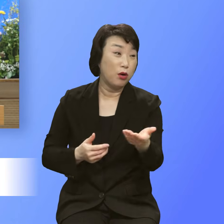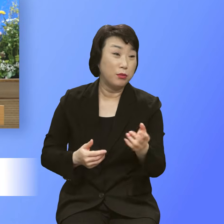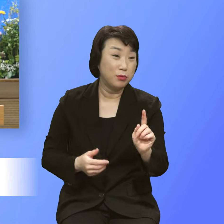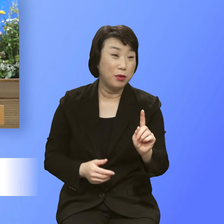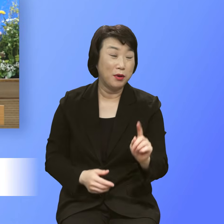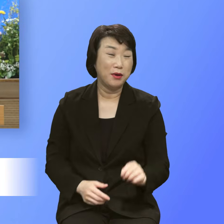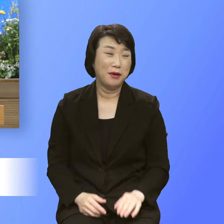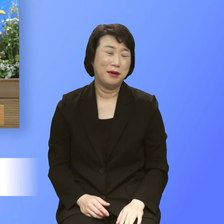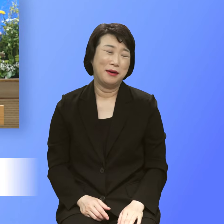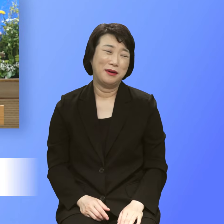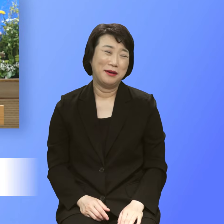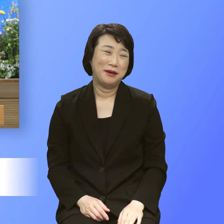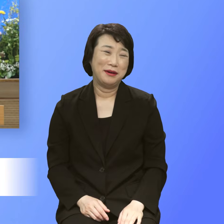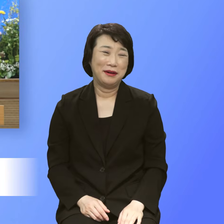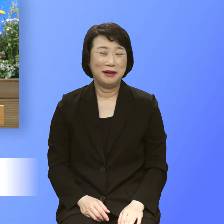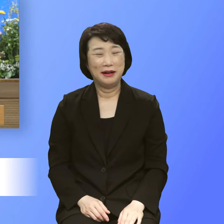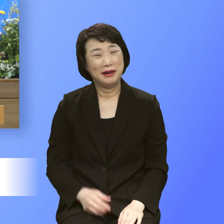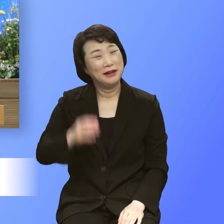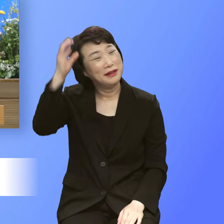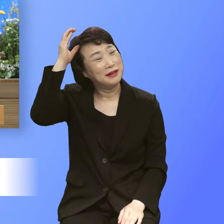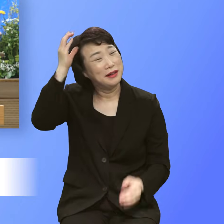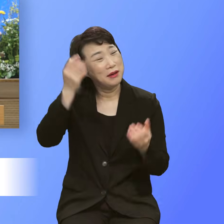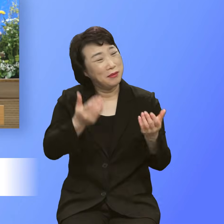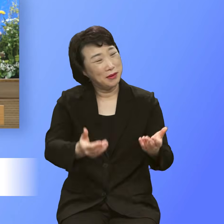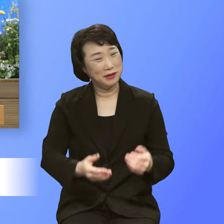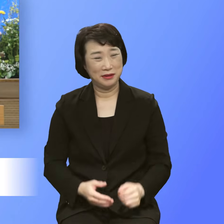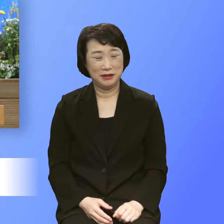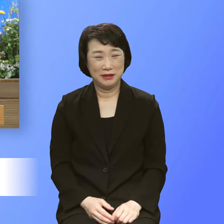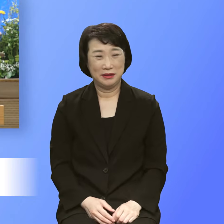사람에게 무슨 기대가 있겠어요?